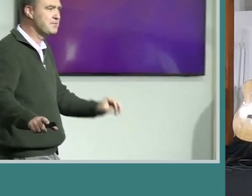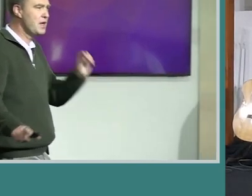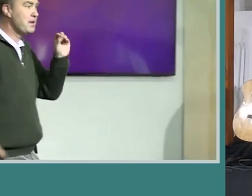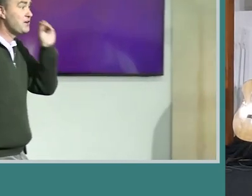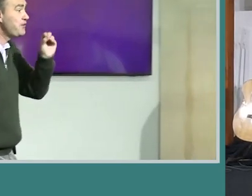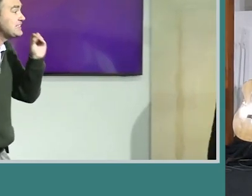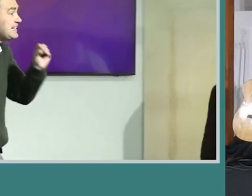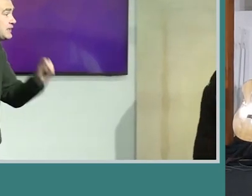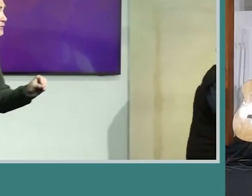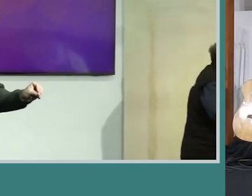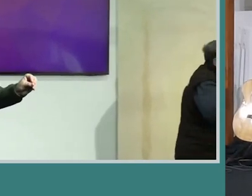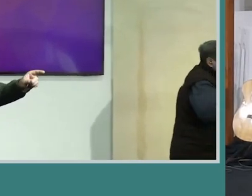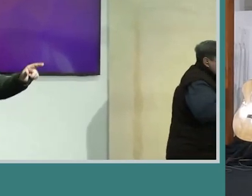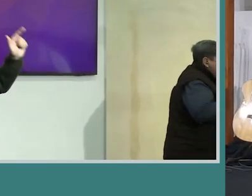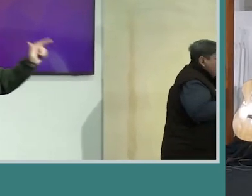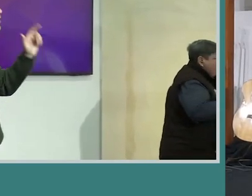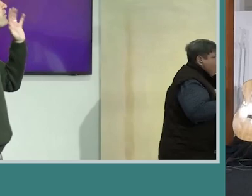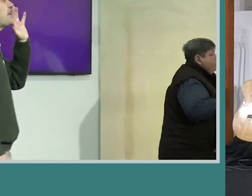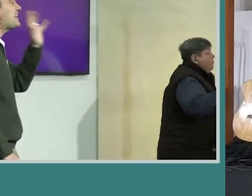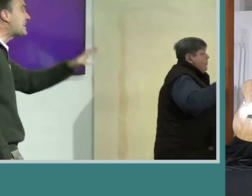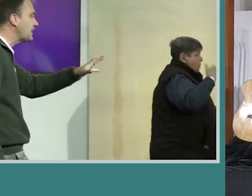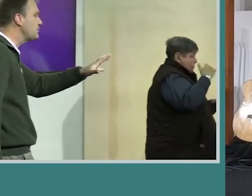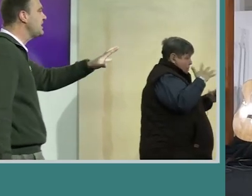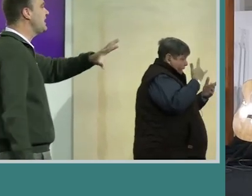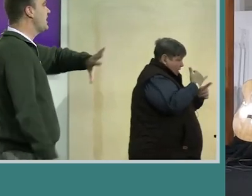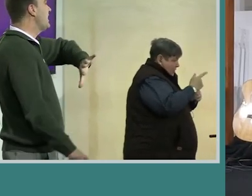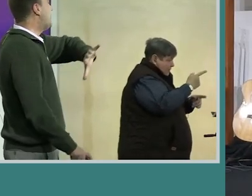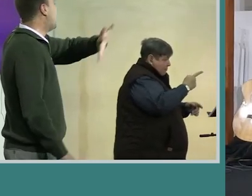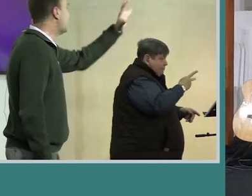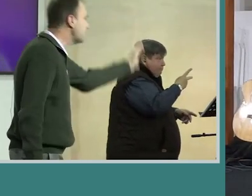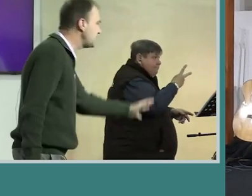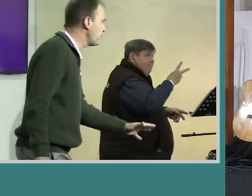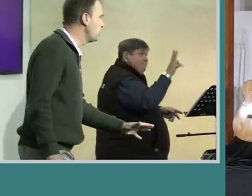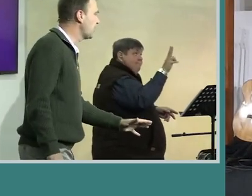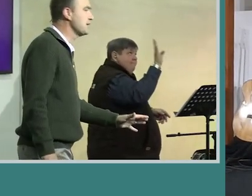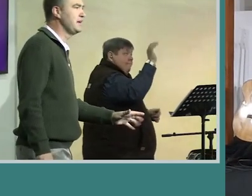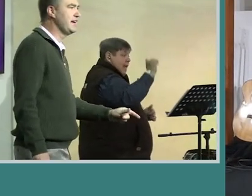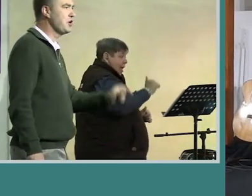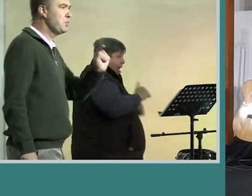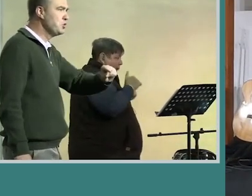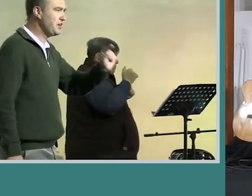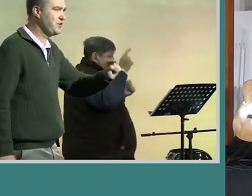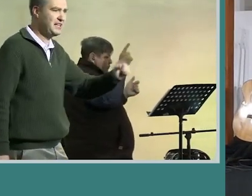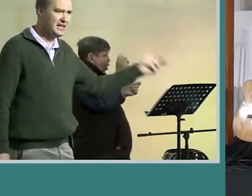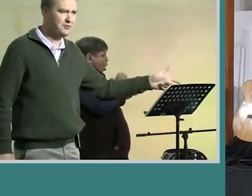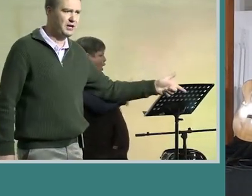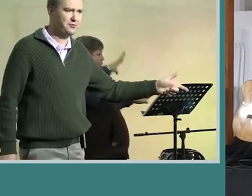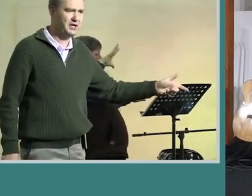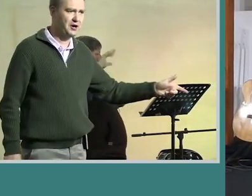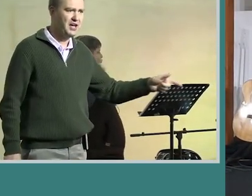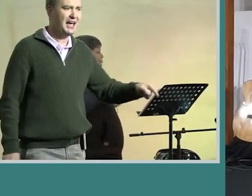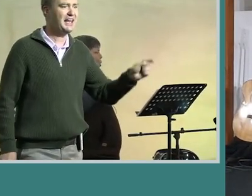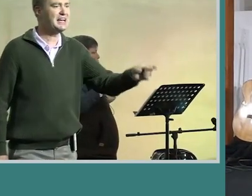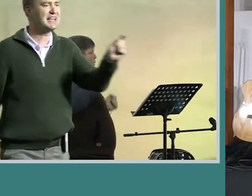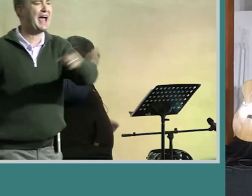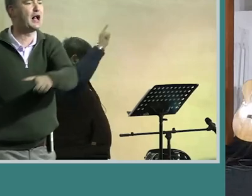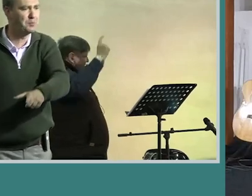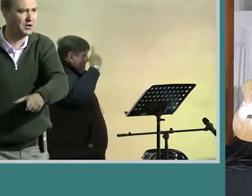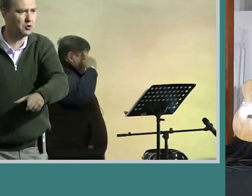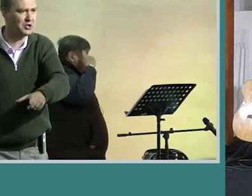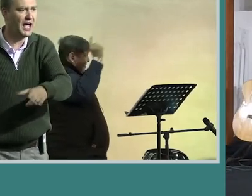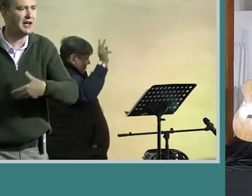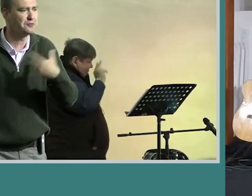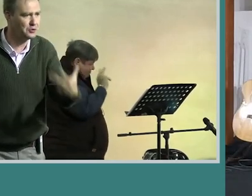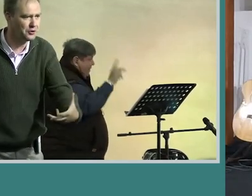jy is nie maar ek weet hierdie ding vir een feit as jy op enige manier enige type moeilikheid beleef moet jy weer die Heere weet van jou en hy is een